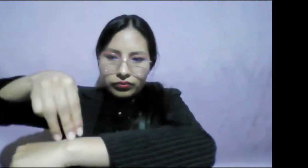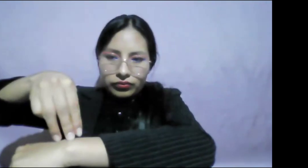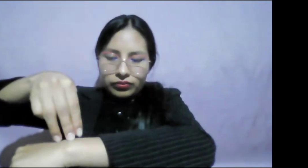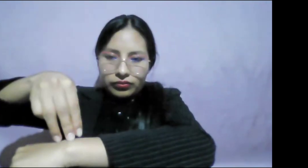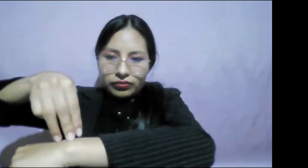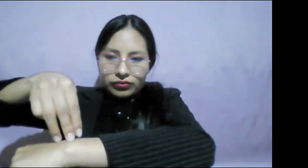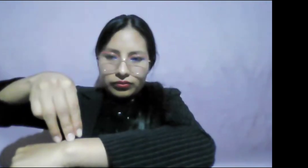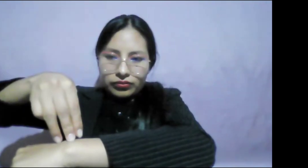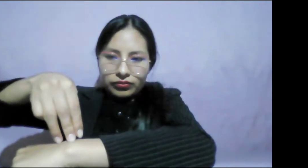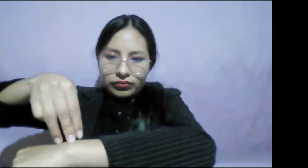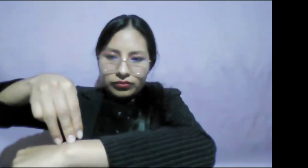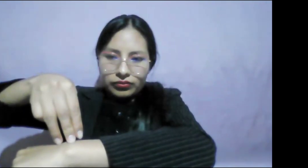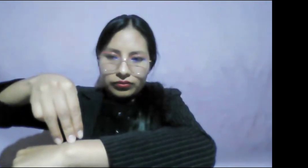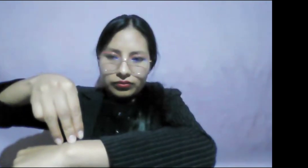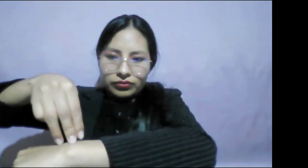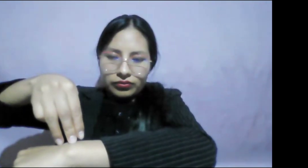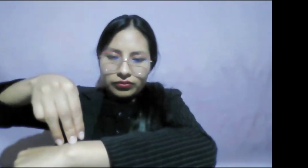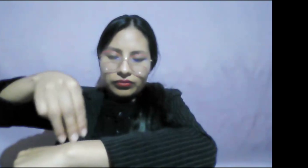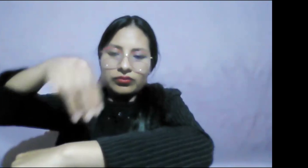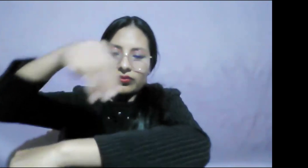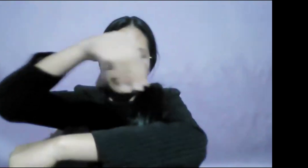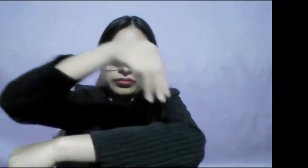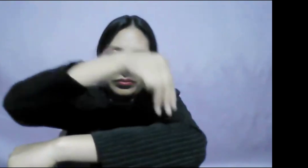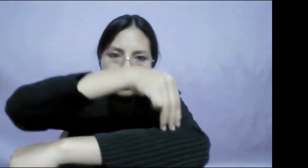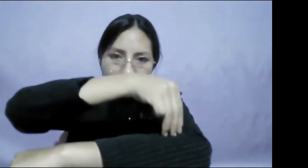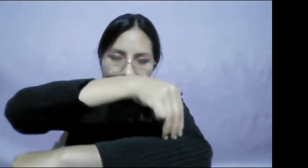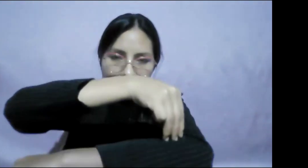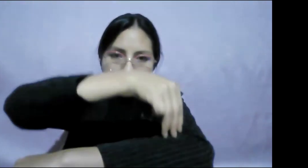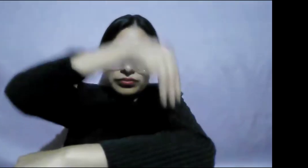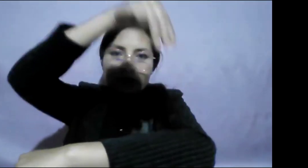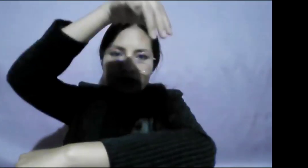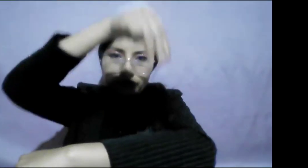abajo Muy bien excelente